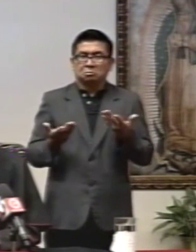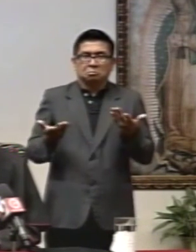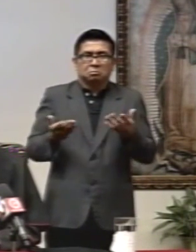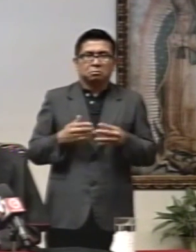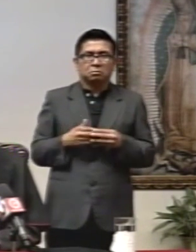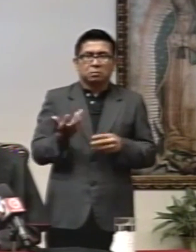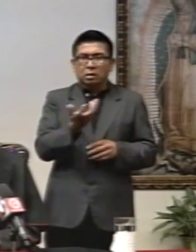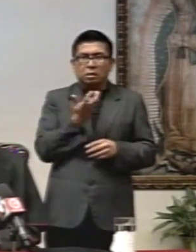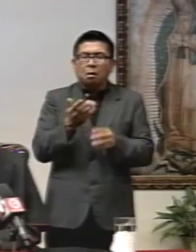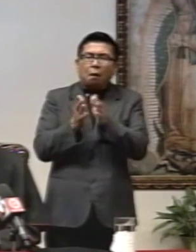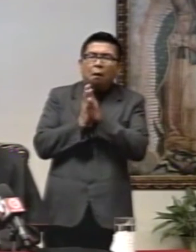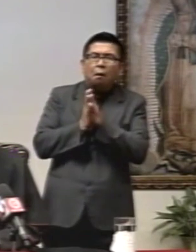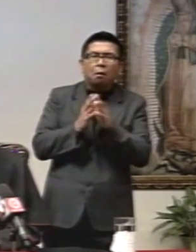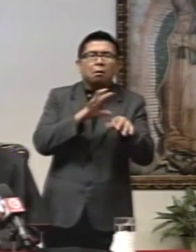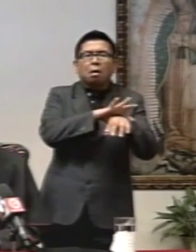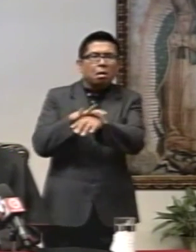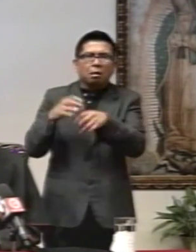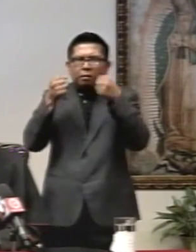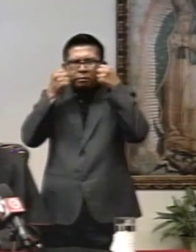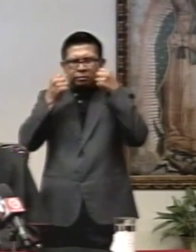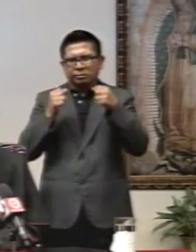que no están pidiendo